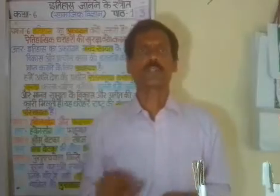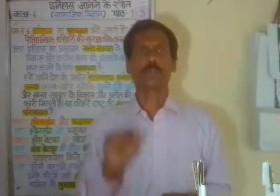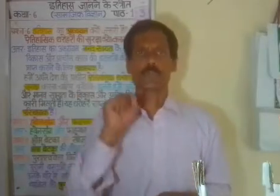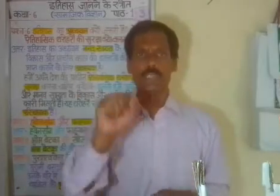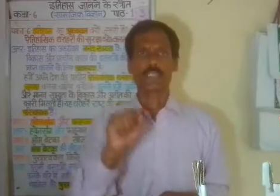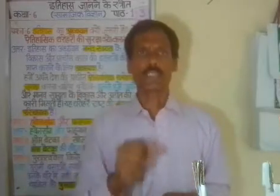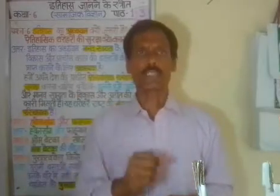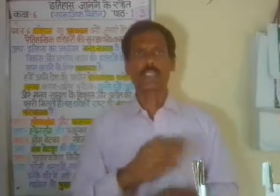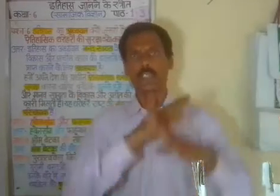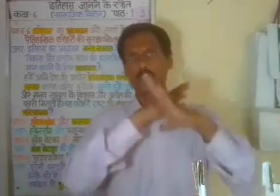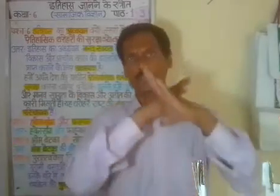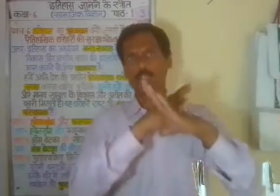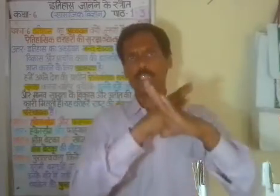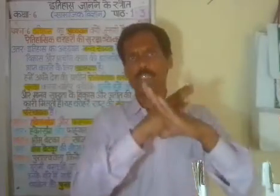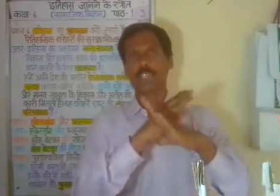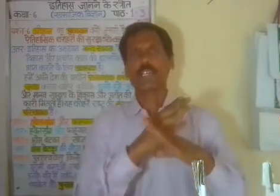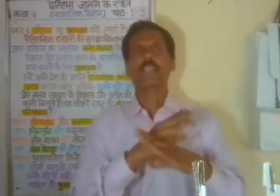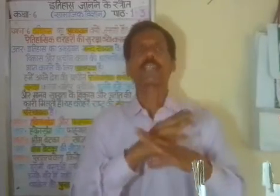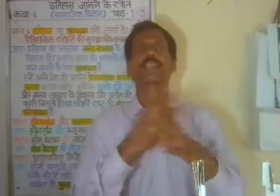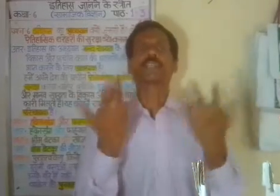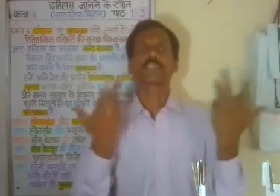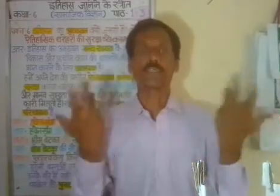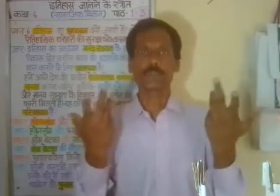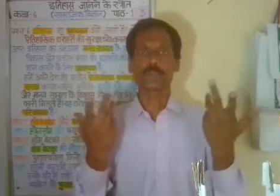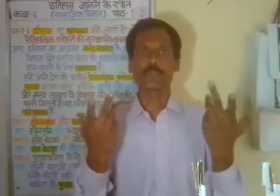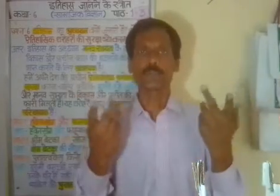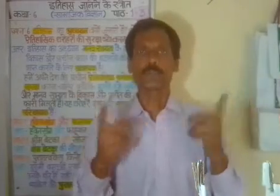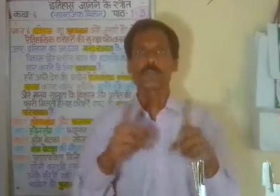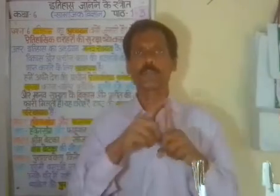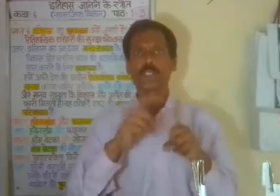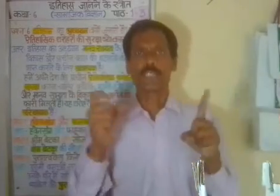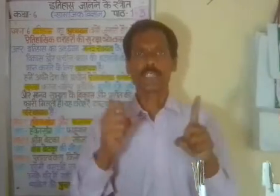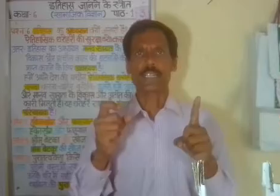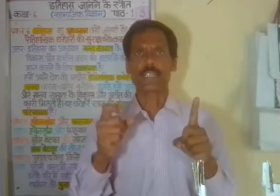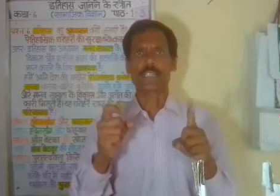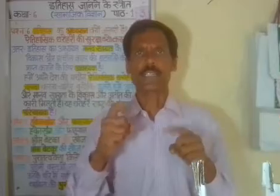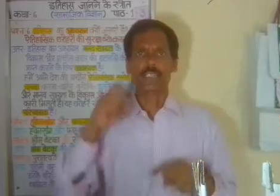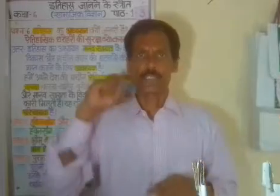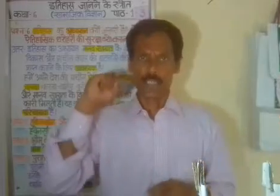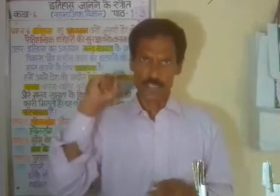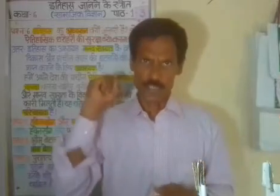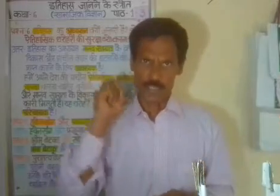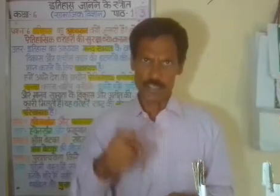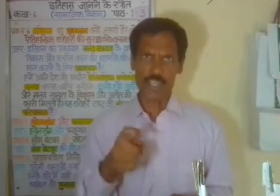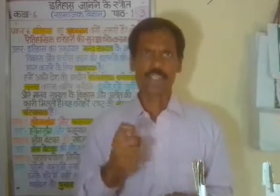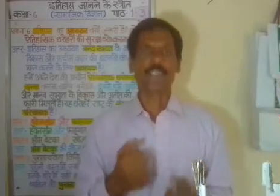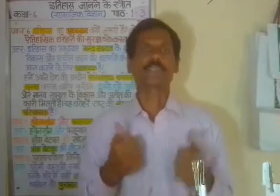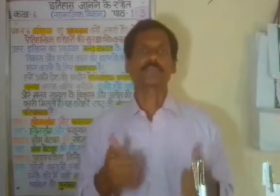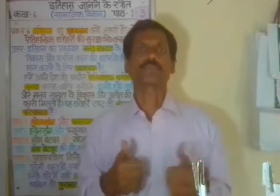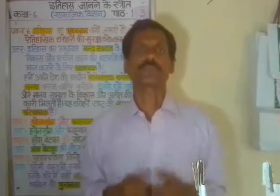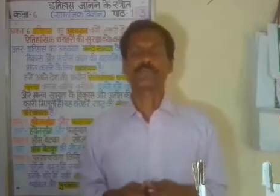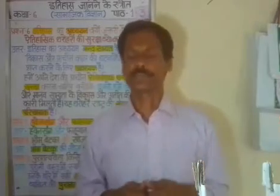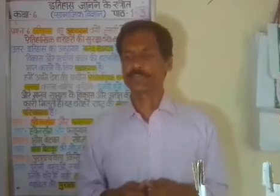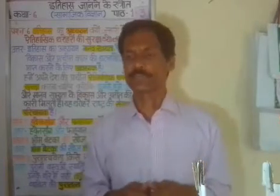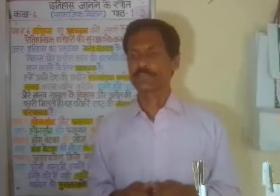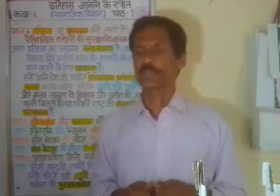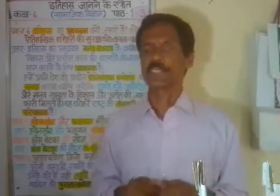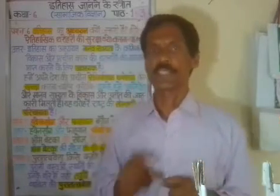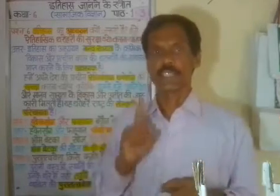धरोहरों की सुरक्षा क्यों करना चाहिए?